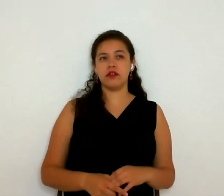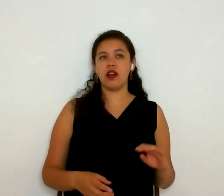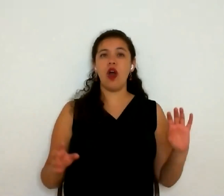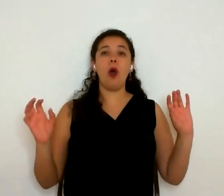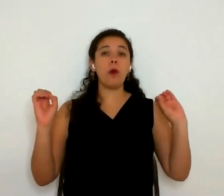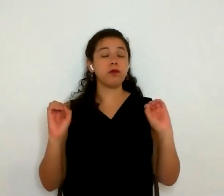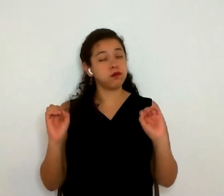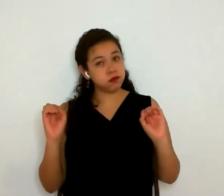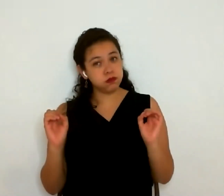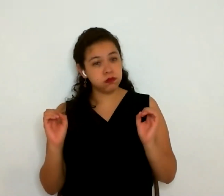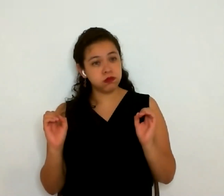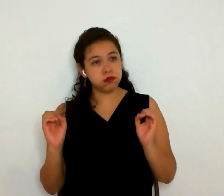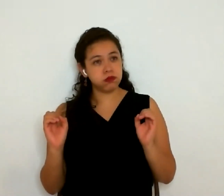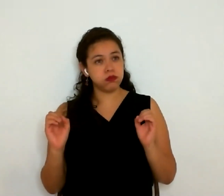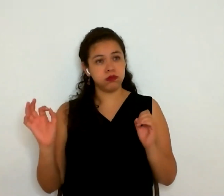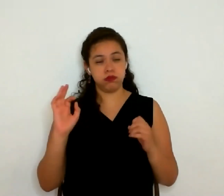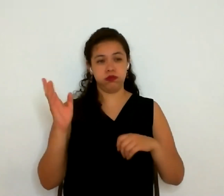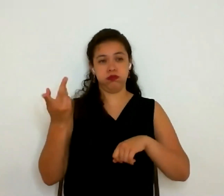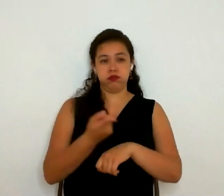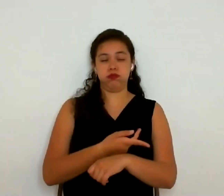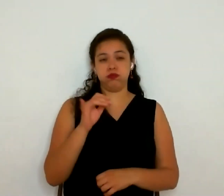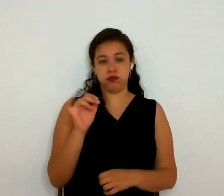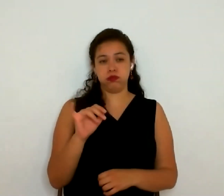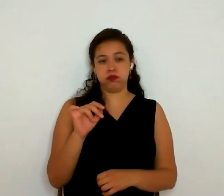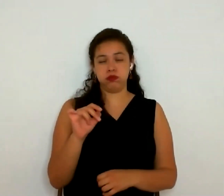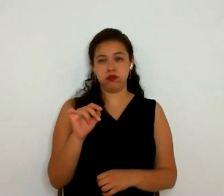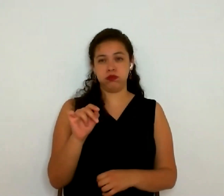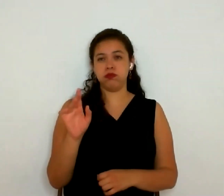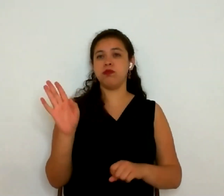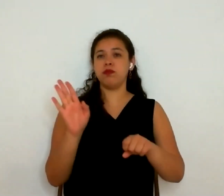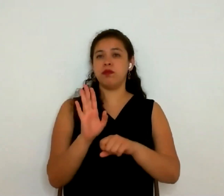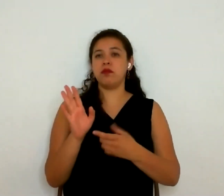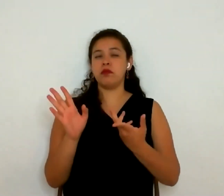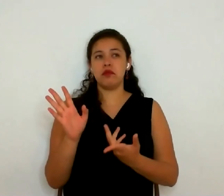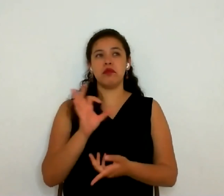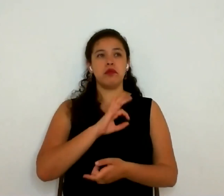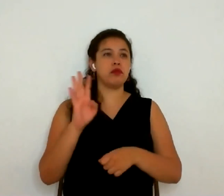si ese es el caso pues es conveniente no